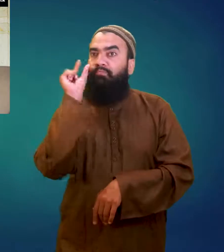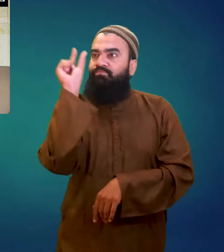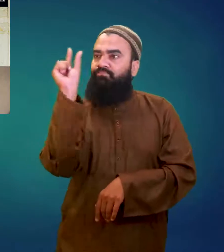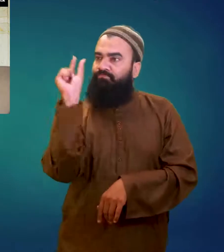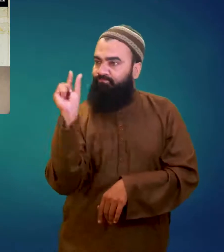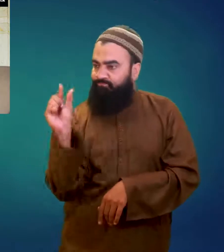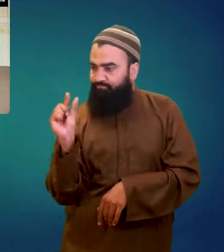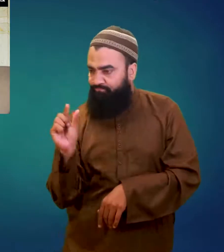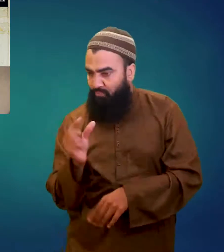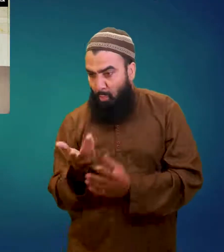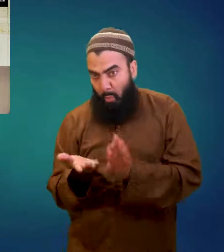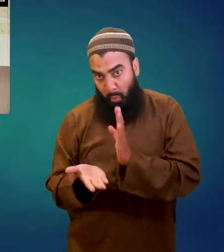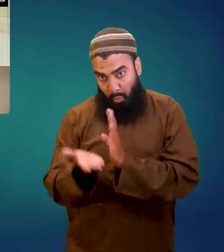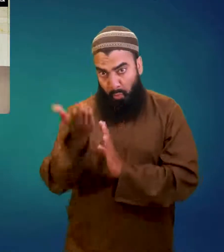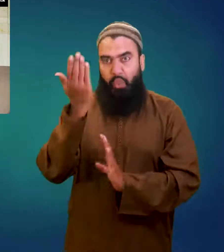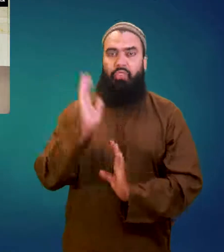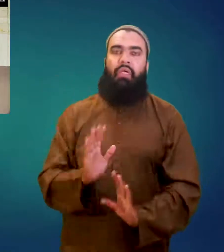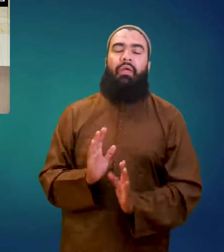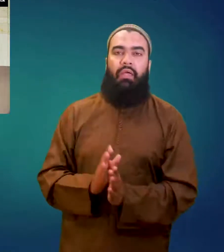الساعة وانشق القمر۔